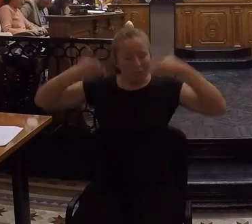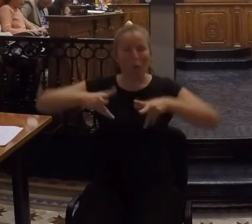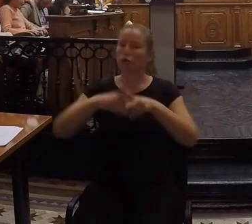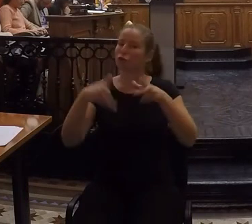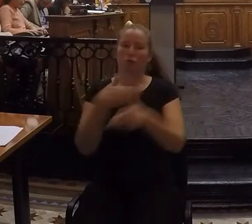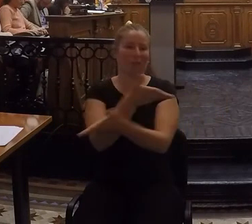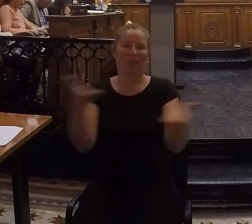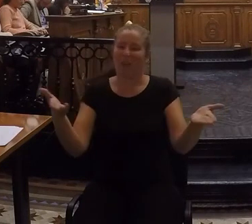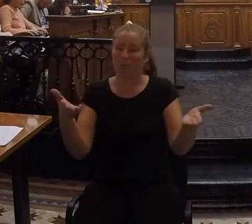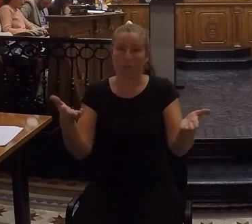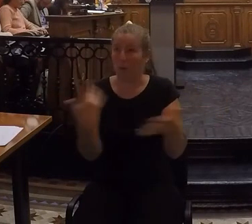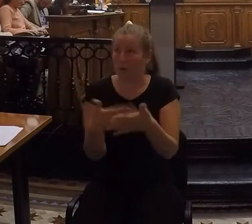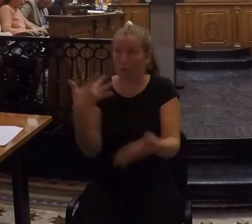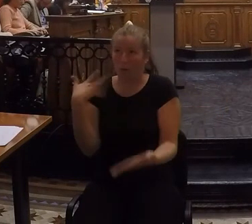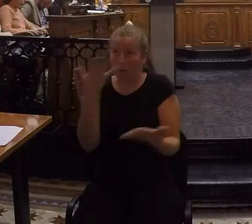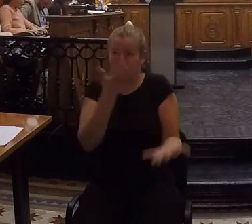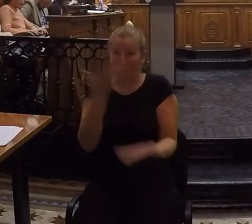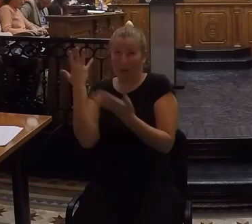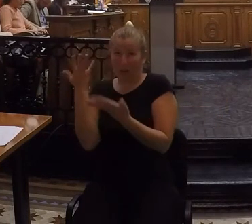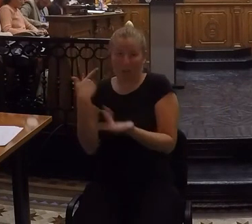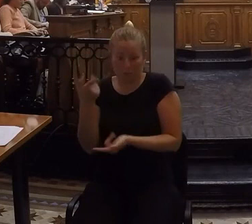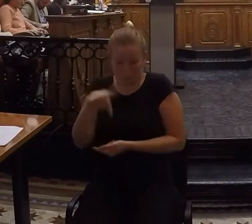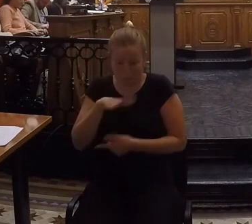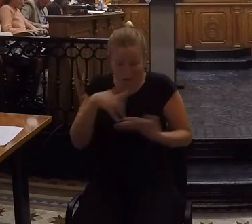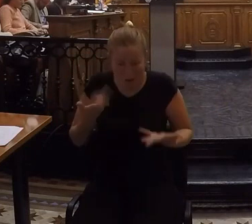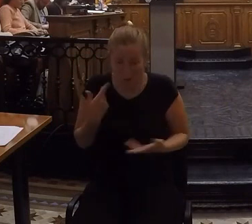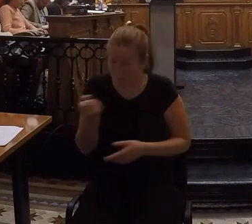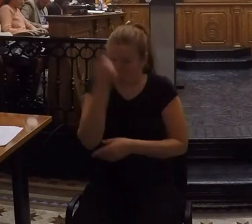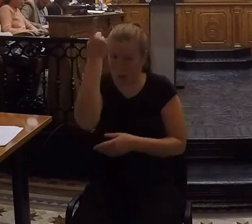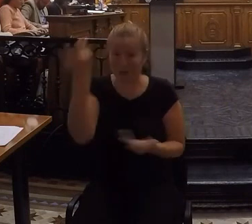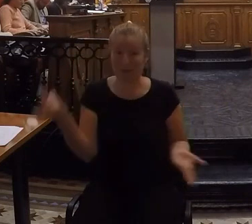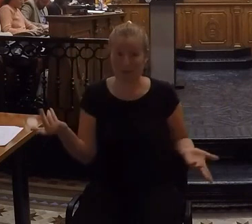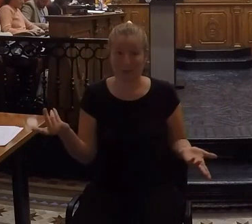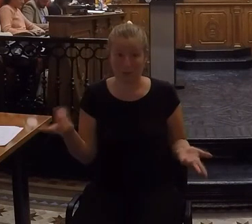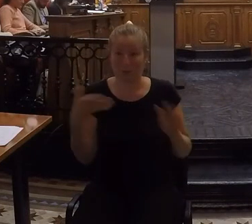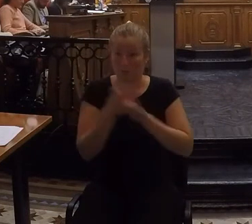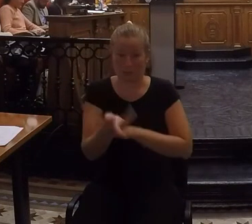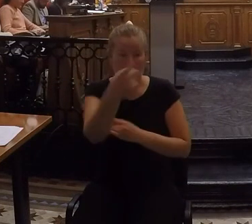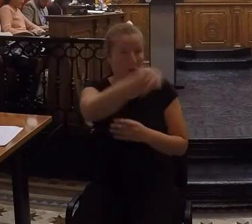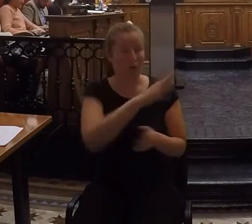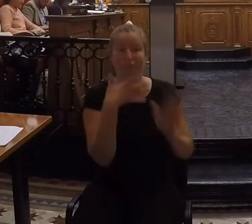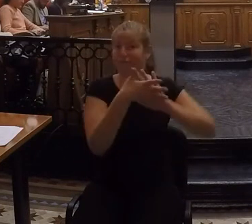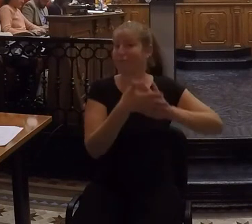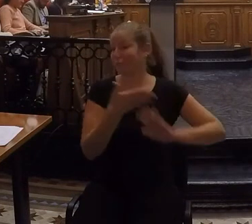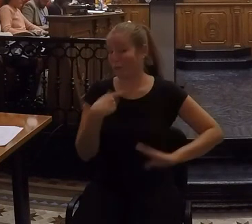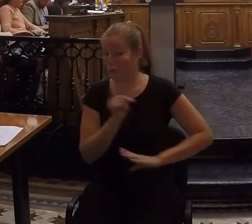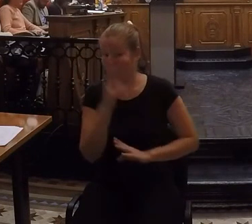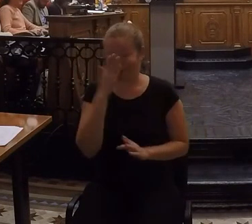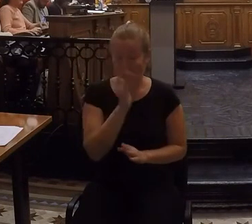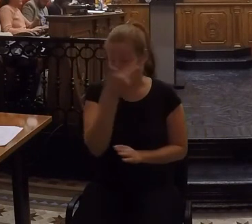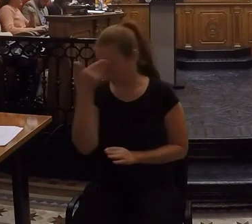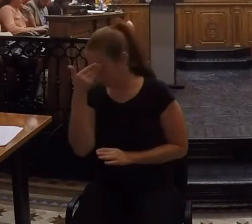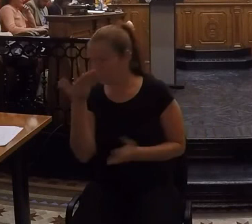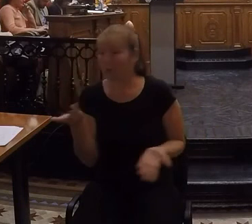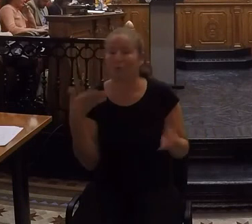inversora de los últimos años. De esto es de lo que ustedes no quieren hablar. Ambas circunstancias contribuirán a hacer de Elche